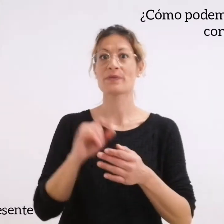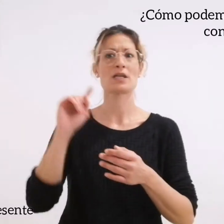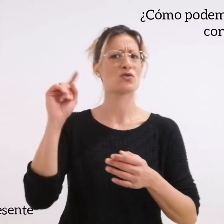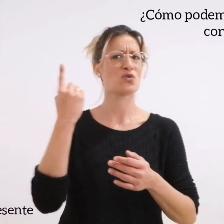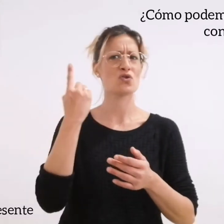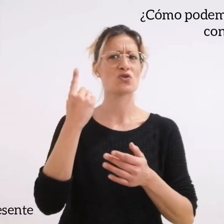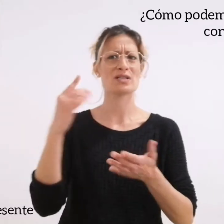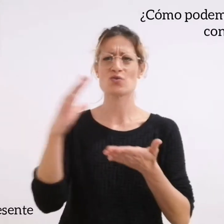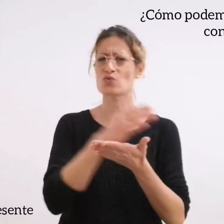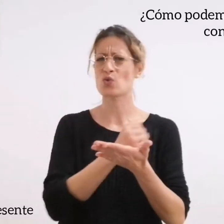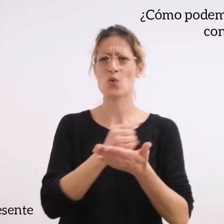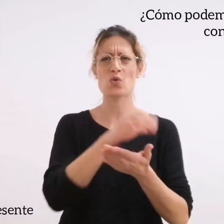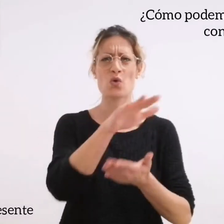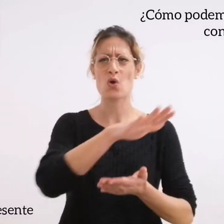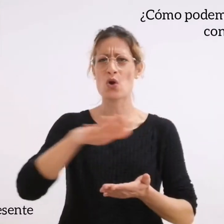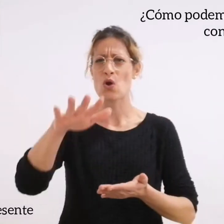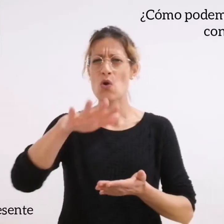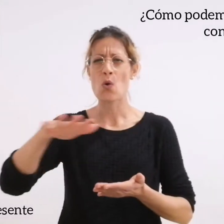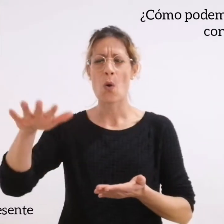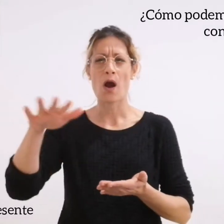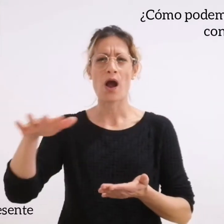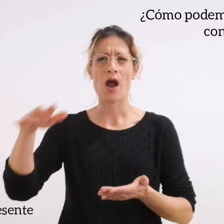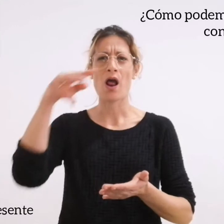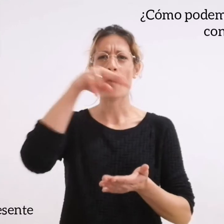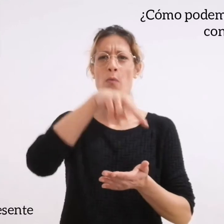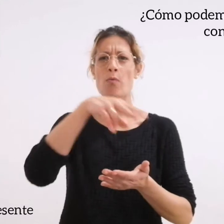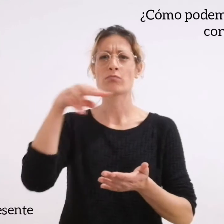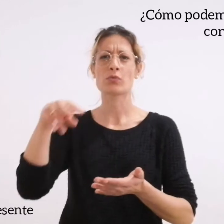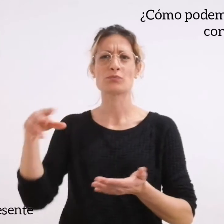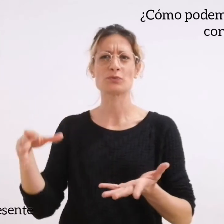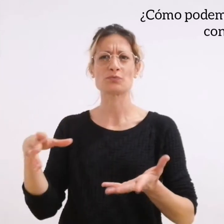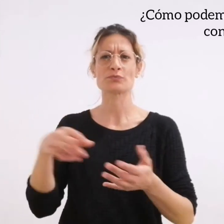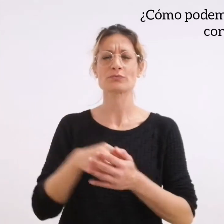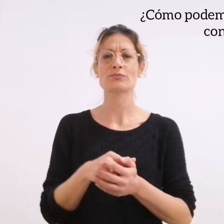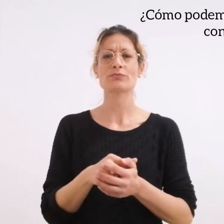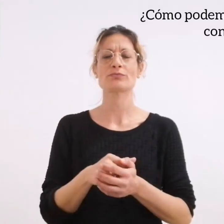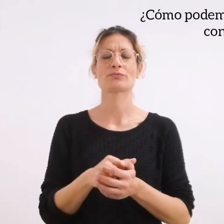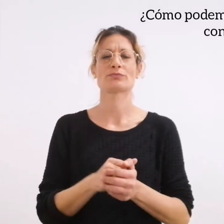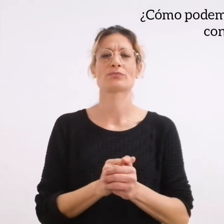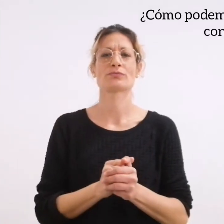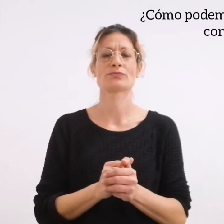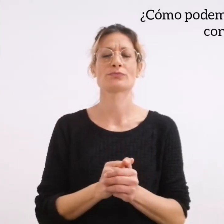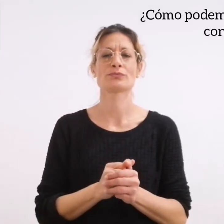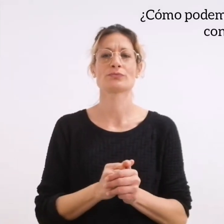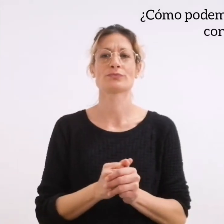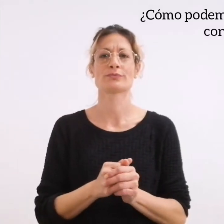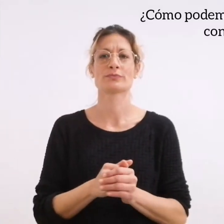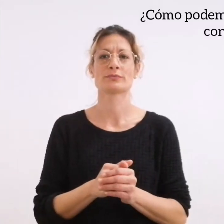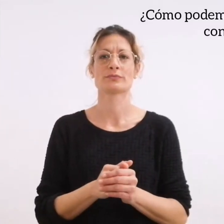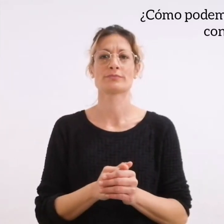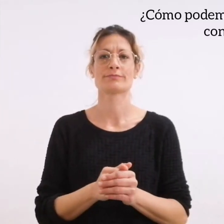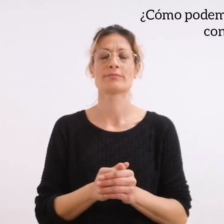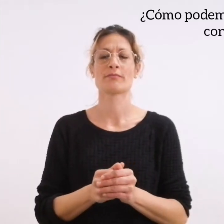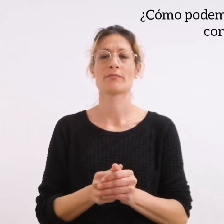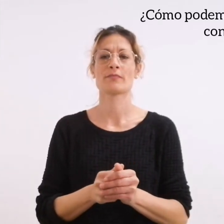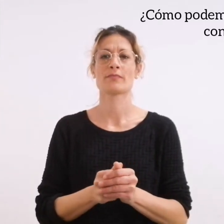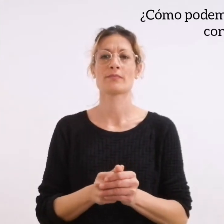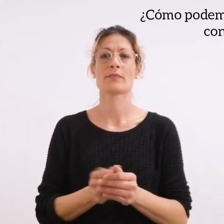todas partes. No está limitado por nada, es espíritu, Él es omnipresente. También Dios